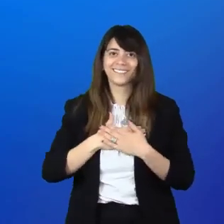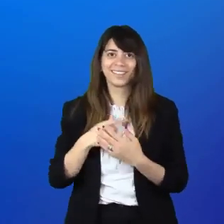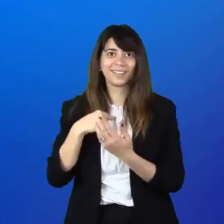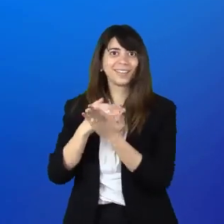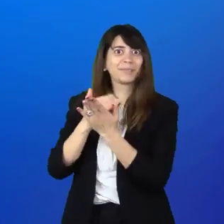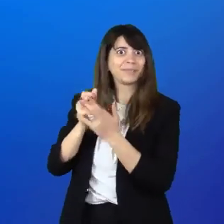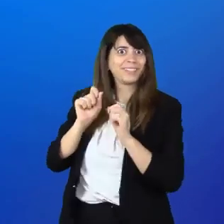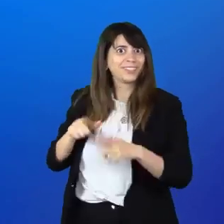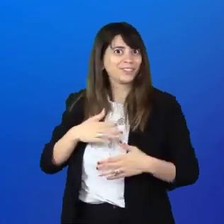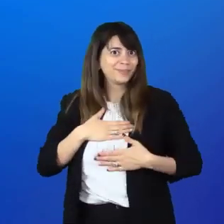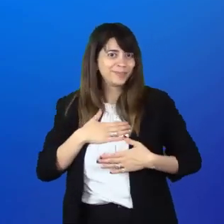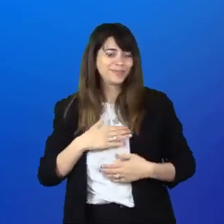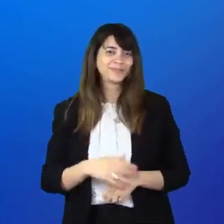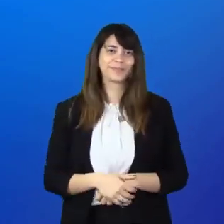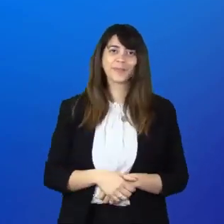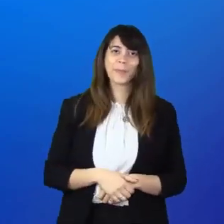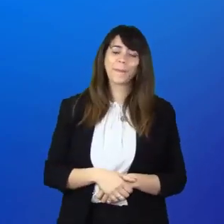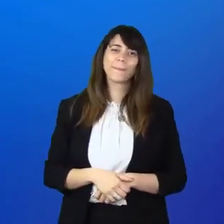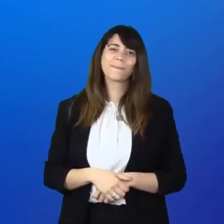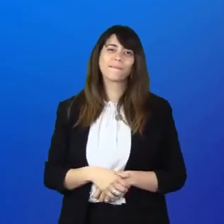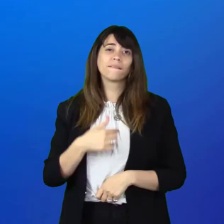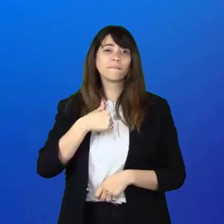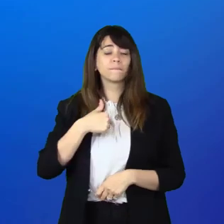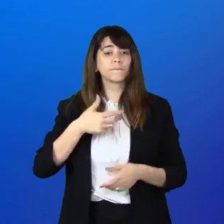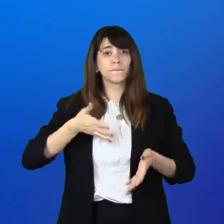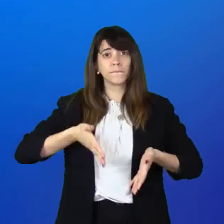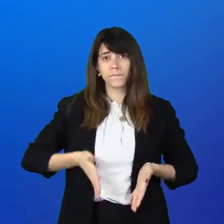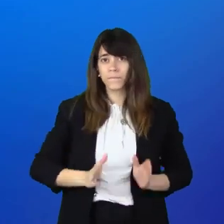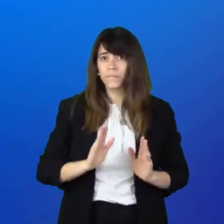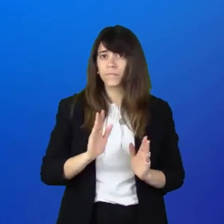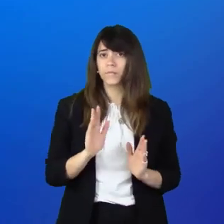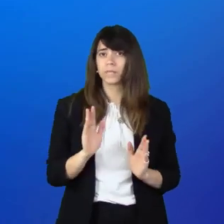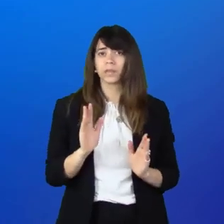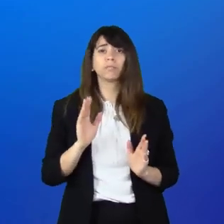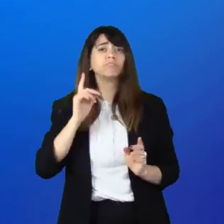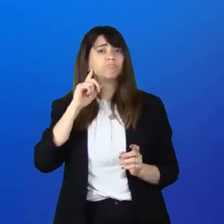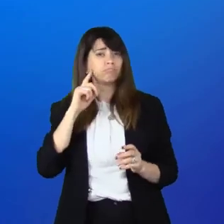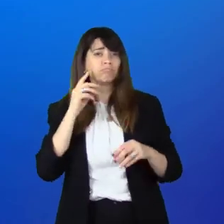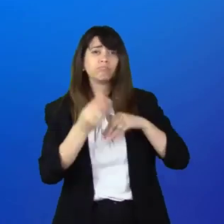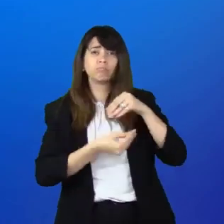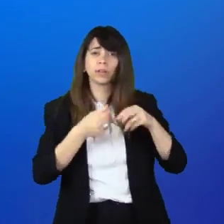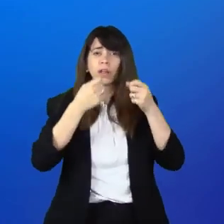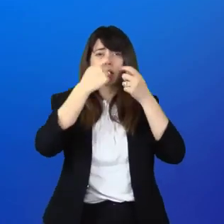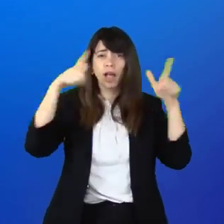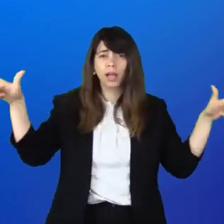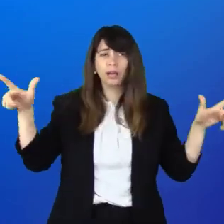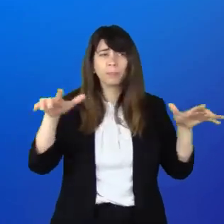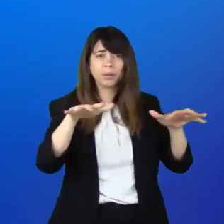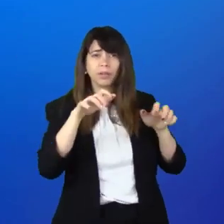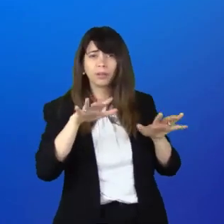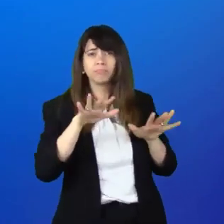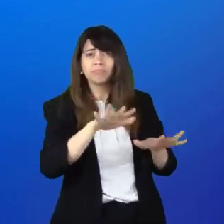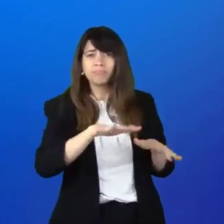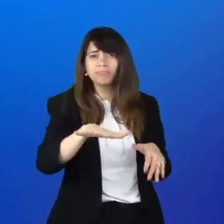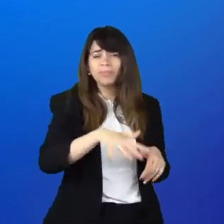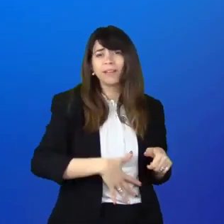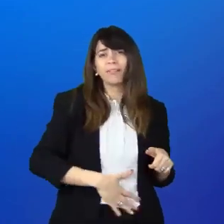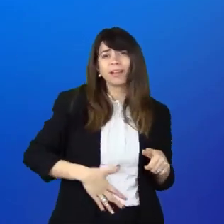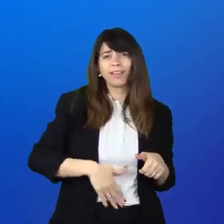mi departamento. Yo nací oyente dentro de una familia de campo, vivíamos en una zona llamada Barriga Negra